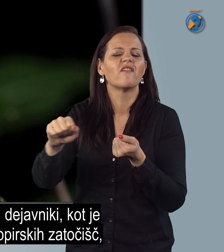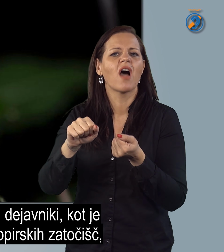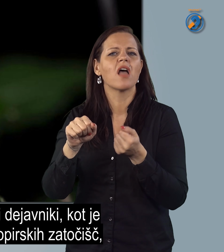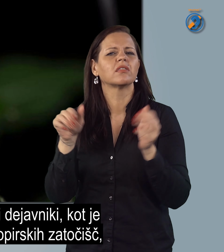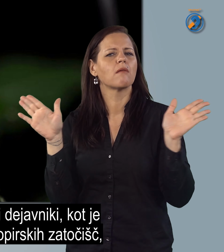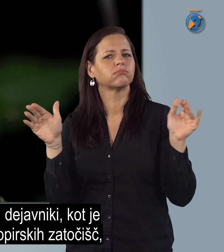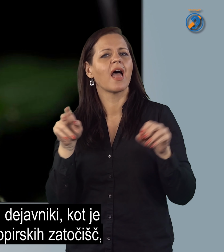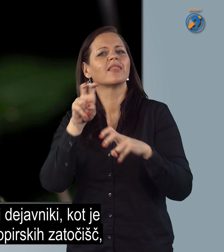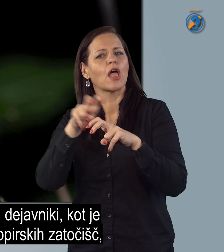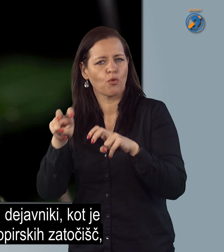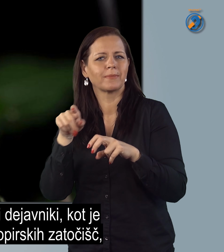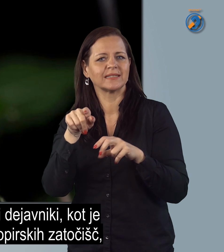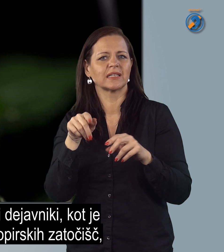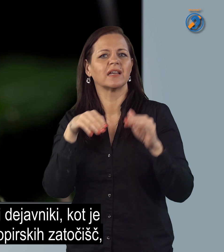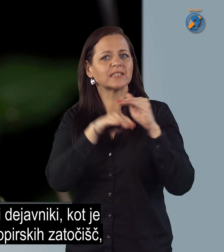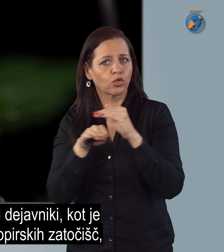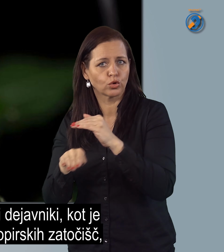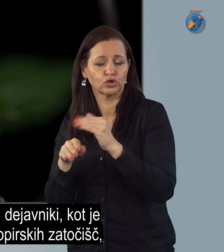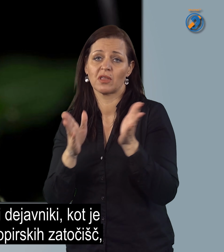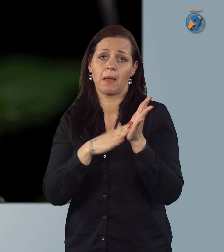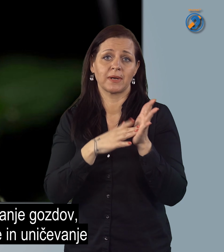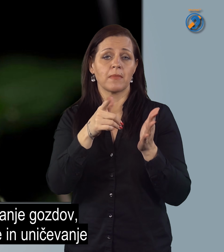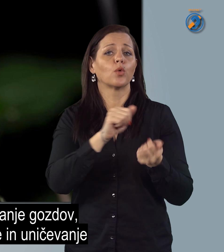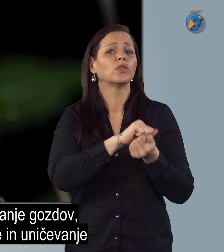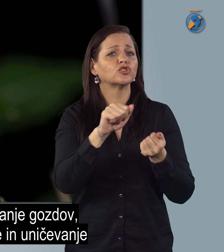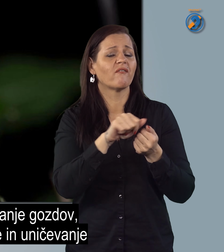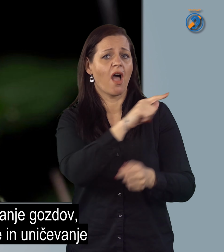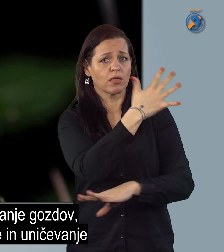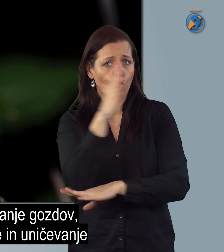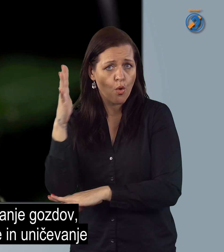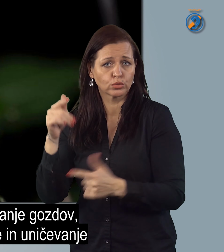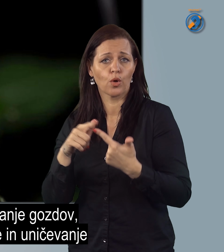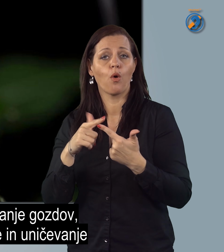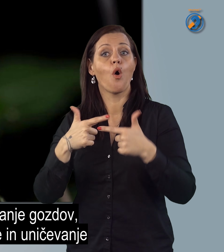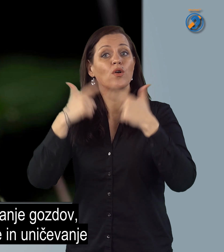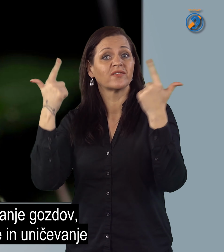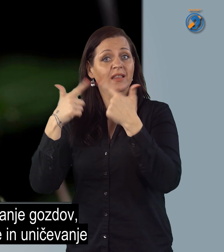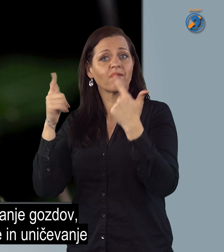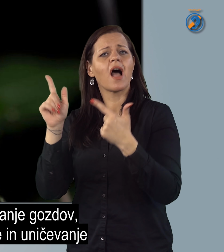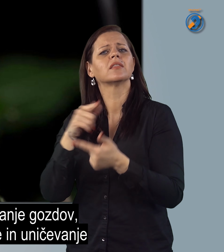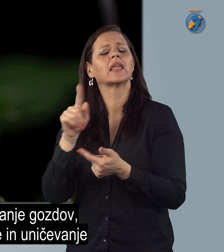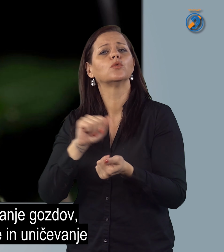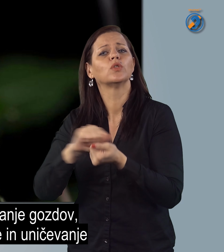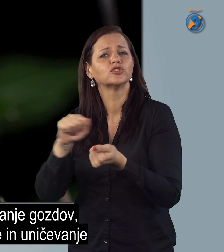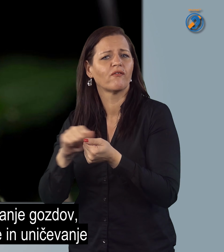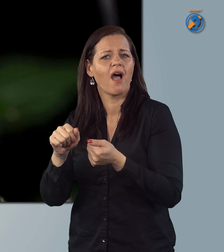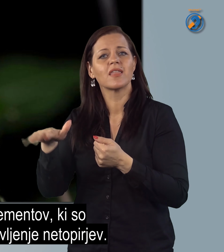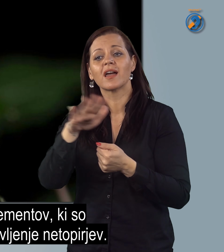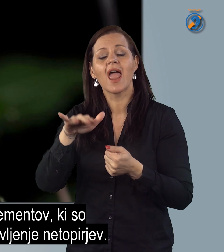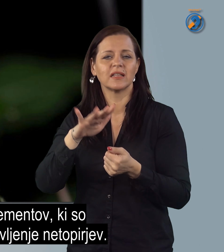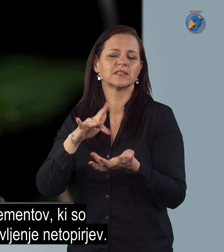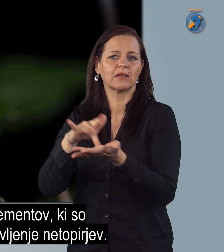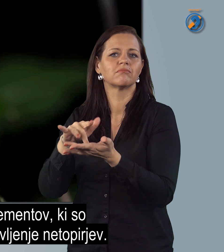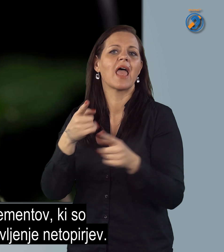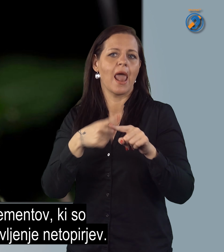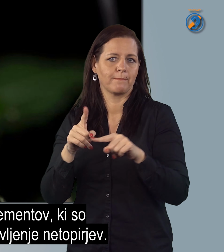zatočišč, naprimer uničevanje gozdov, osvetljevanje in uničevanje krajinskih elementov, ki so